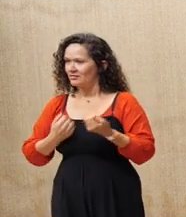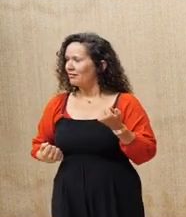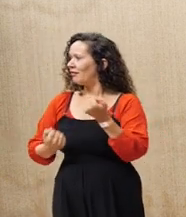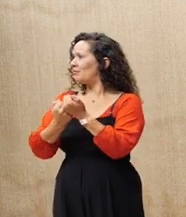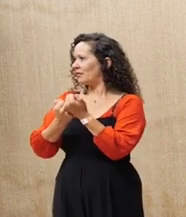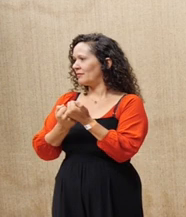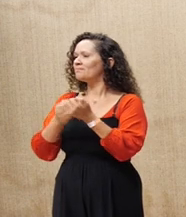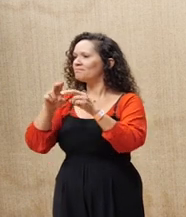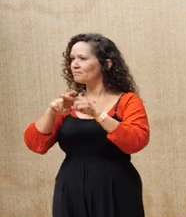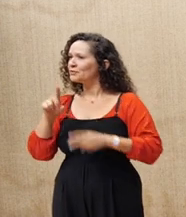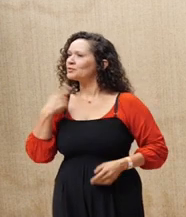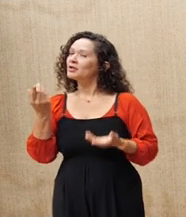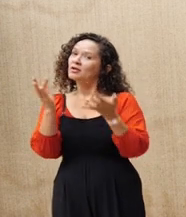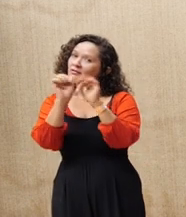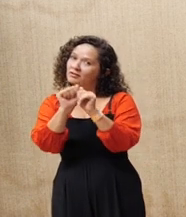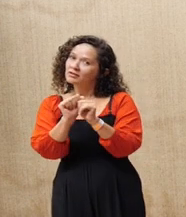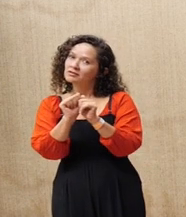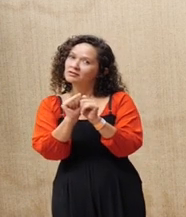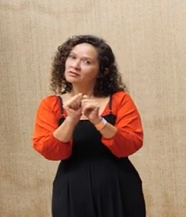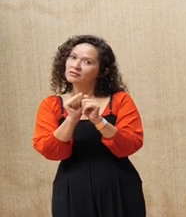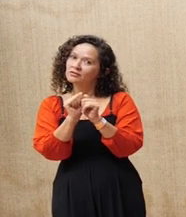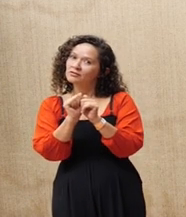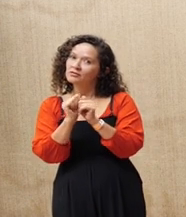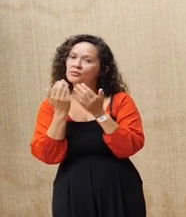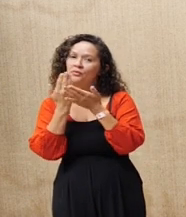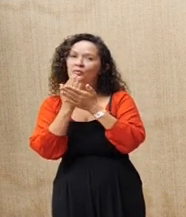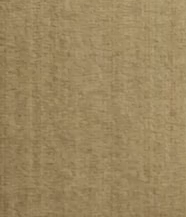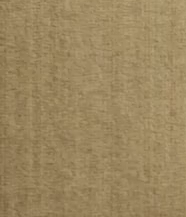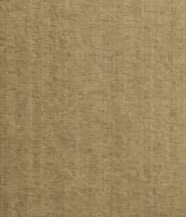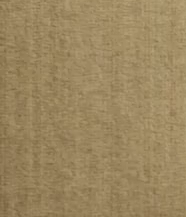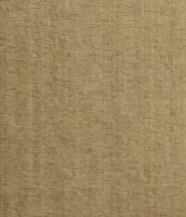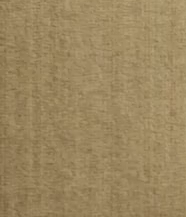nesse sentido, né, finalizando aqui, da importância.